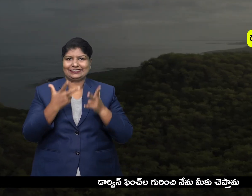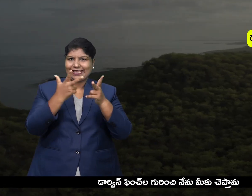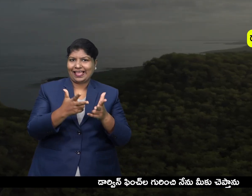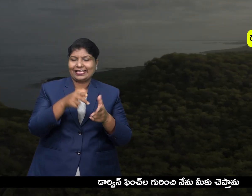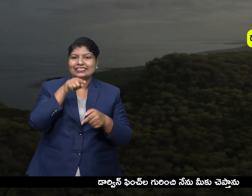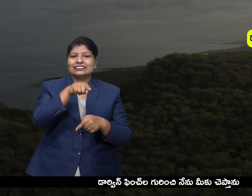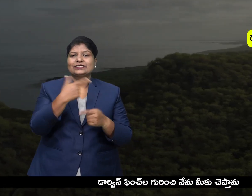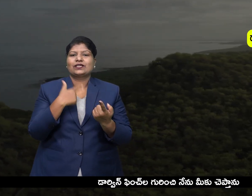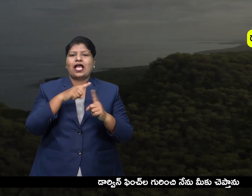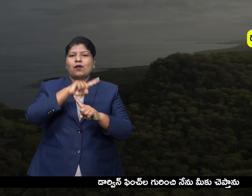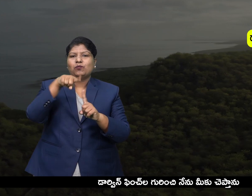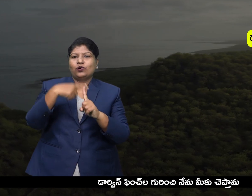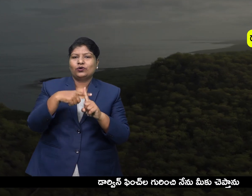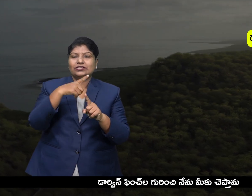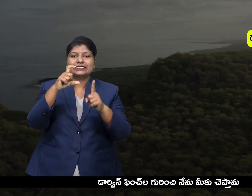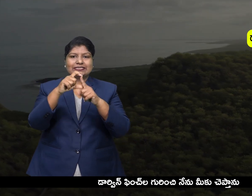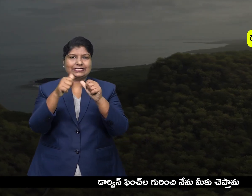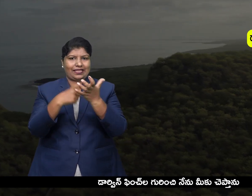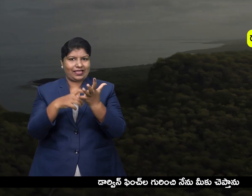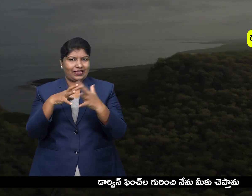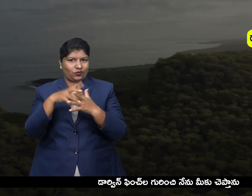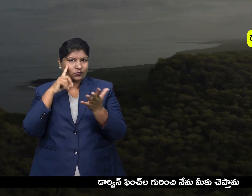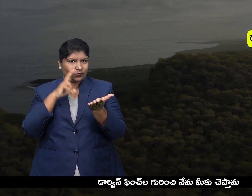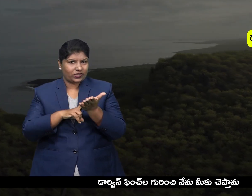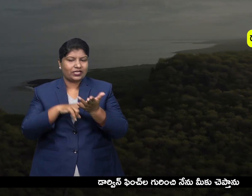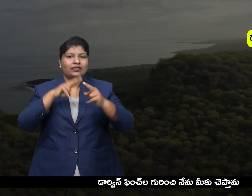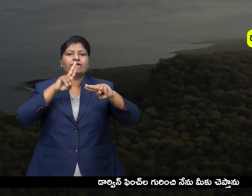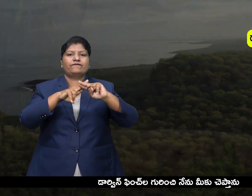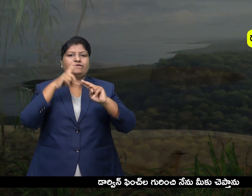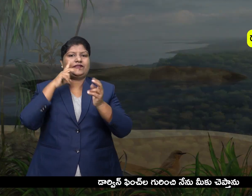డార్విన్ ఫించ్ల గురించి నేను మీకు చెప్తాను.